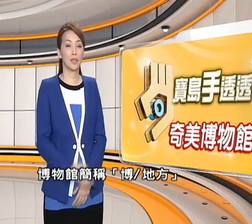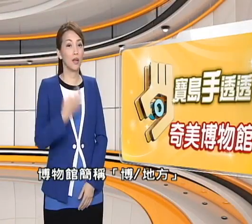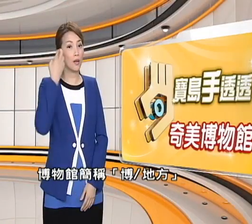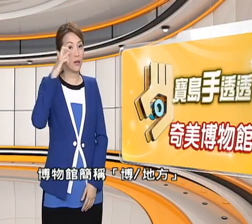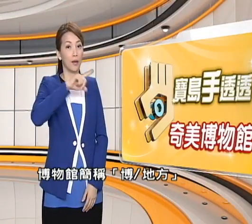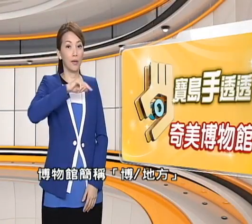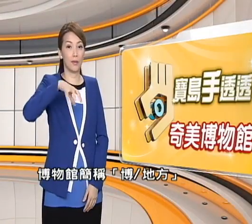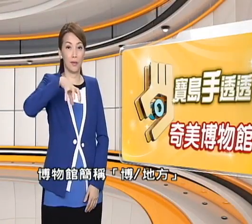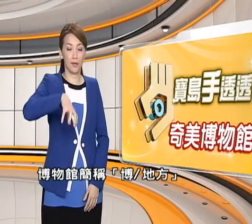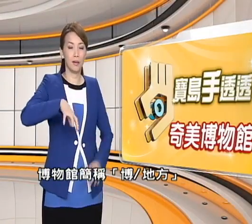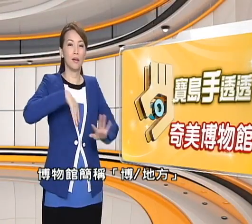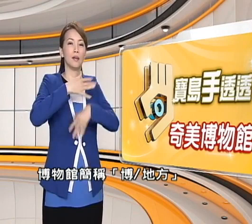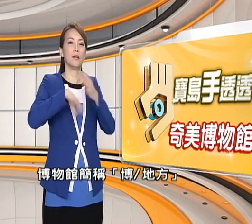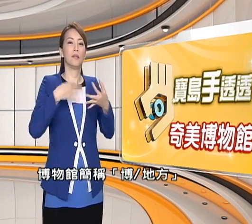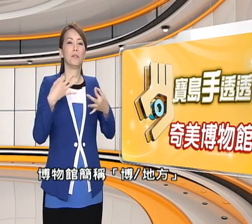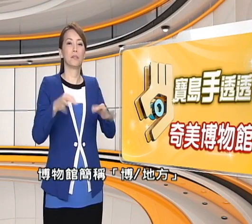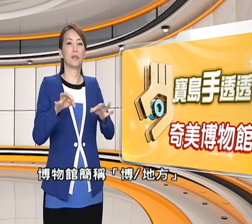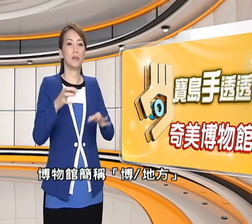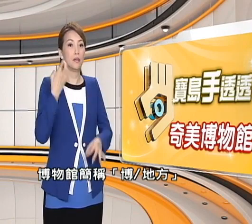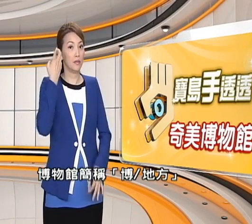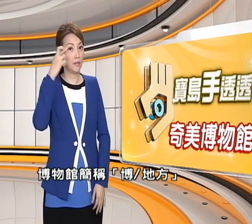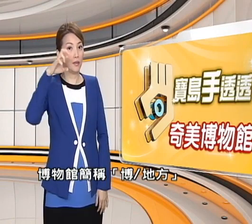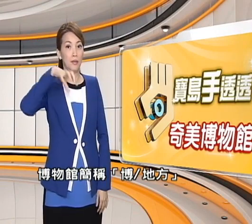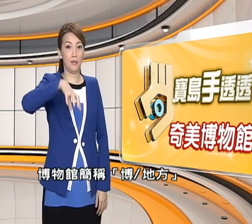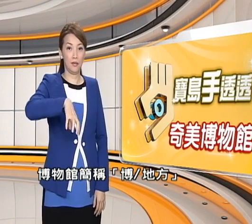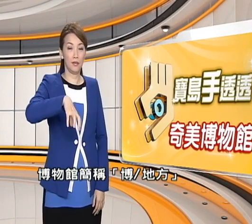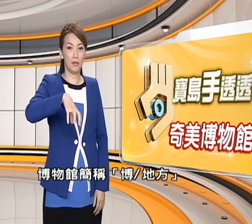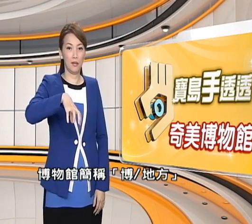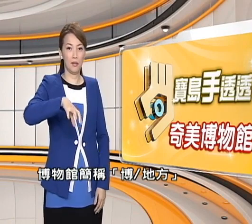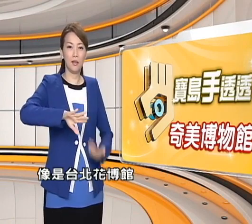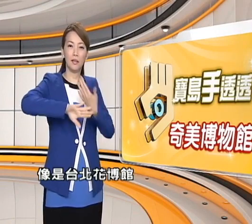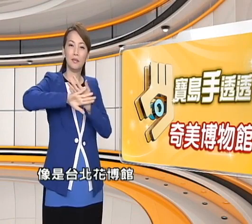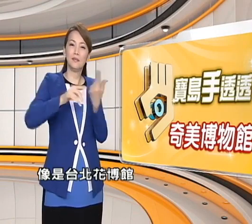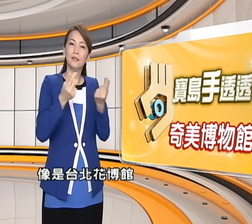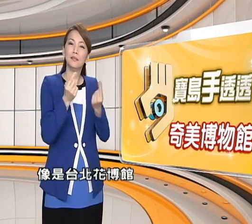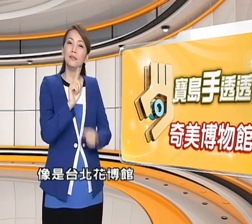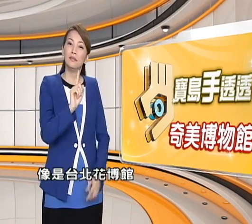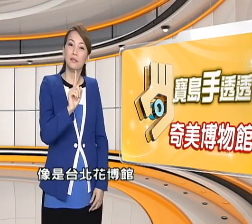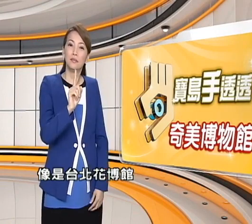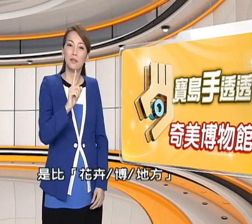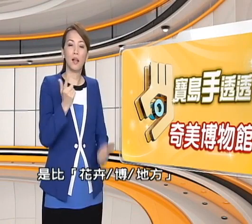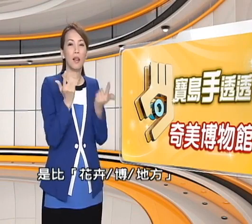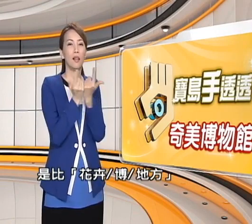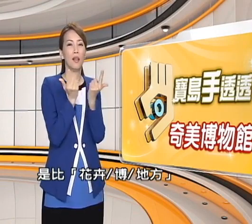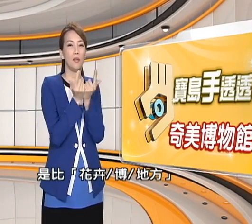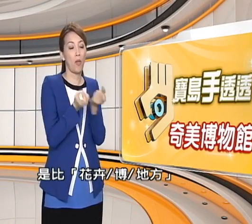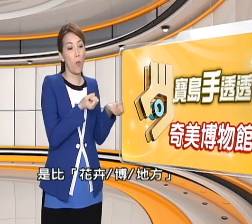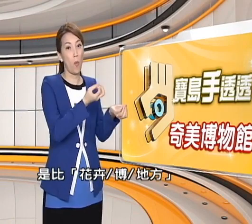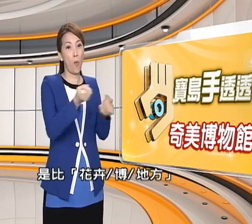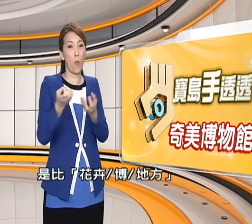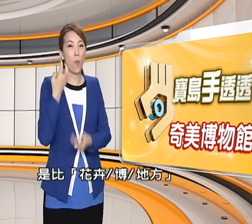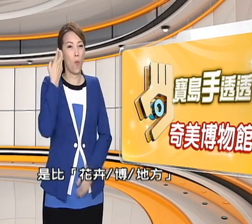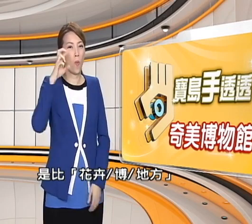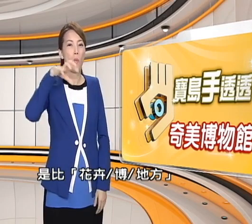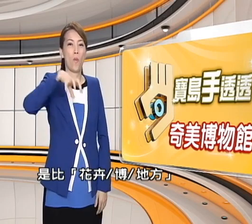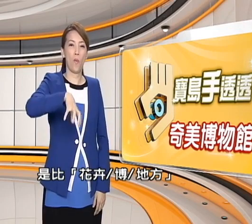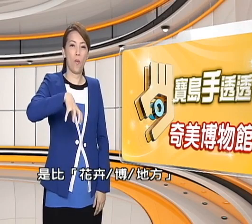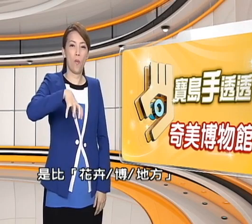博物馆简称比博加上地方，像是台北花博馆，我们也比花卉博加上地